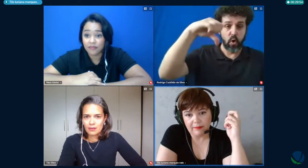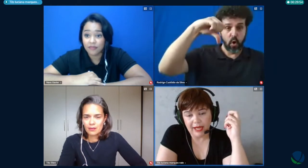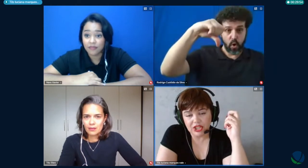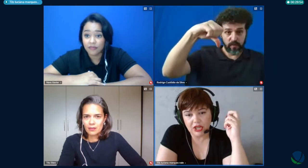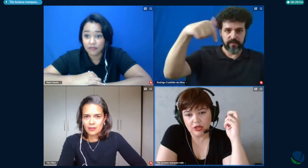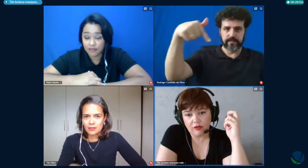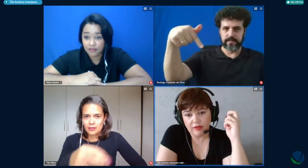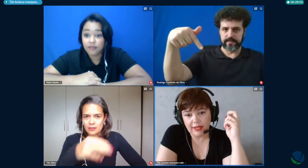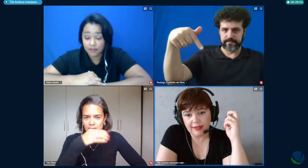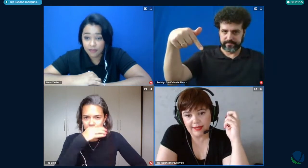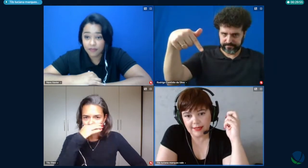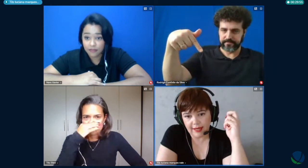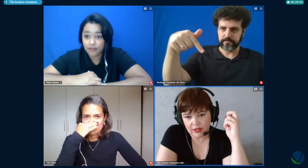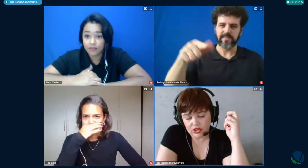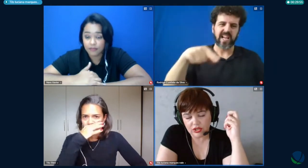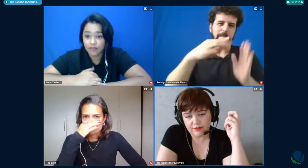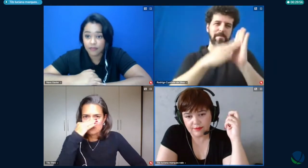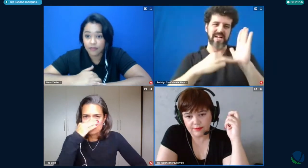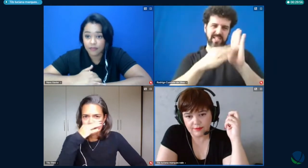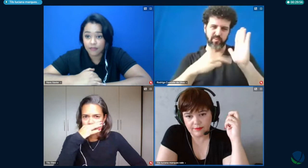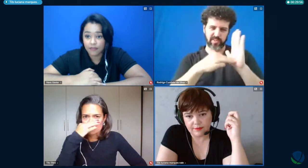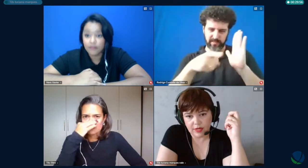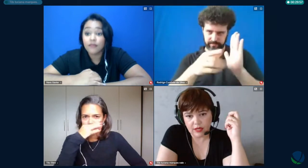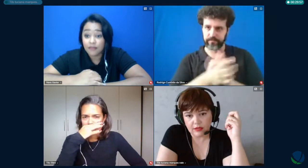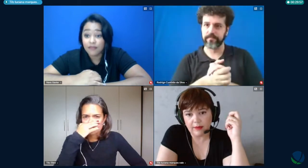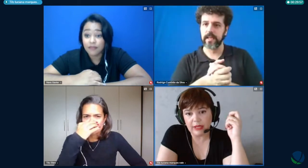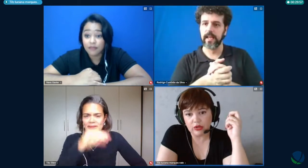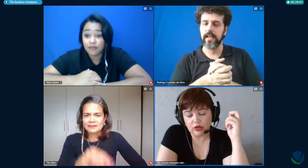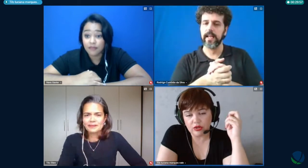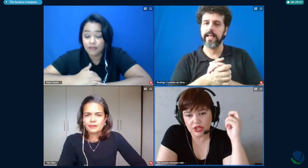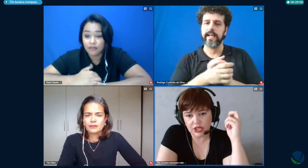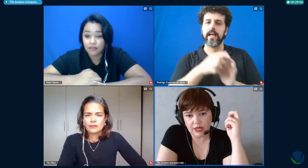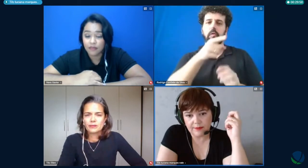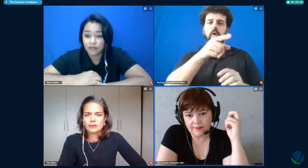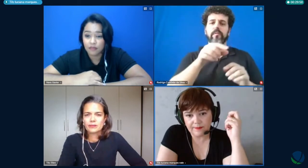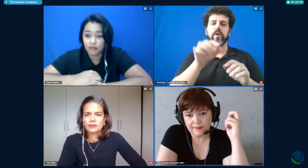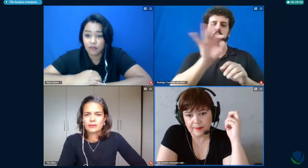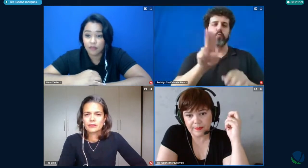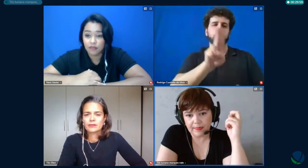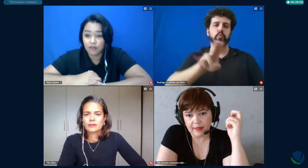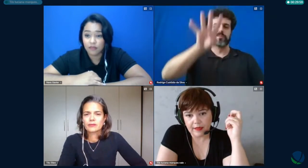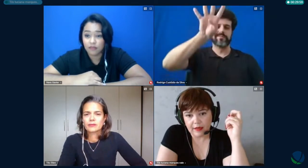Bom, na página 97 da metodologia,